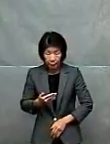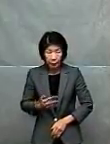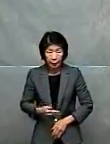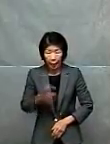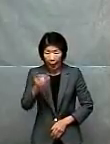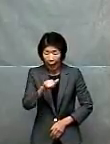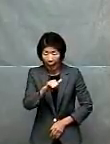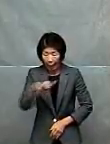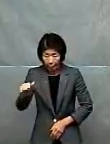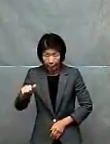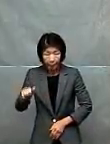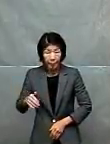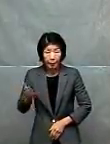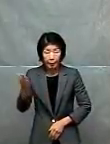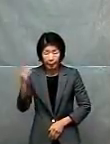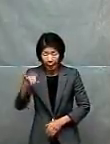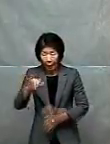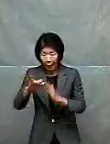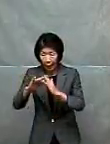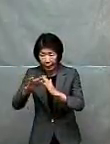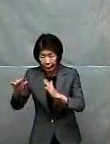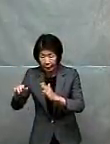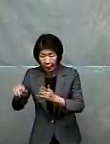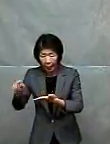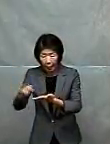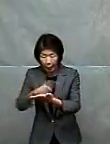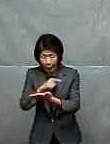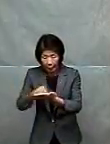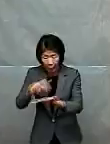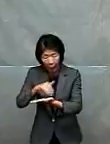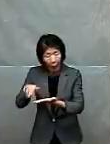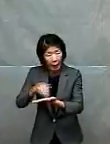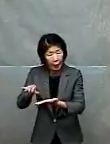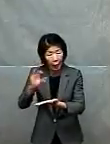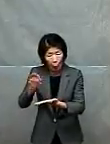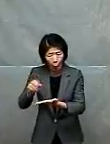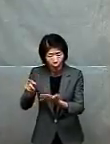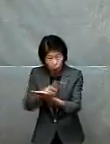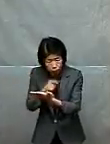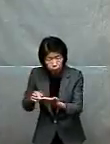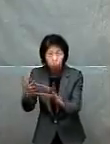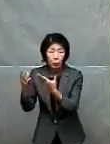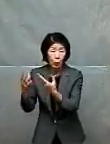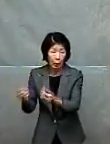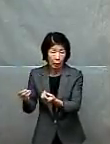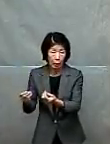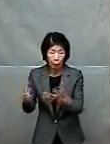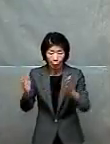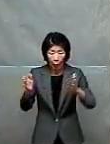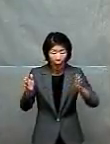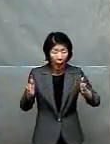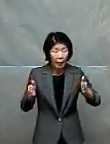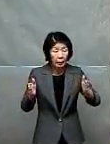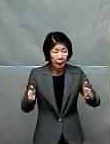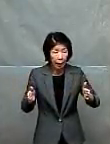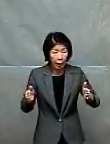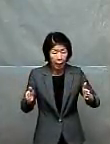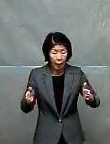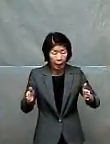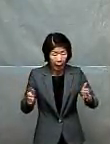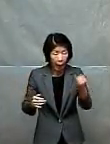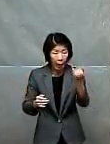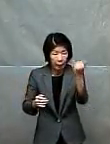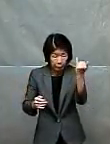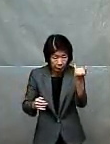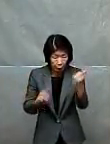安倍さんの方で会計処理がなされているわけですけれども、はい、その間あの知事側、まあ、知事とあと後援会の